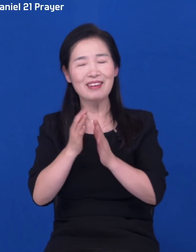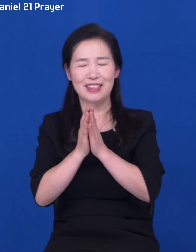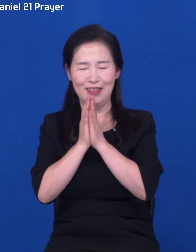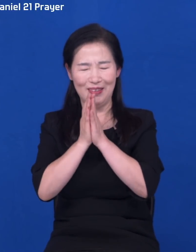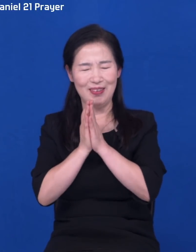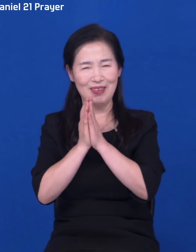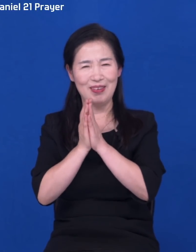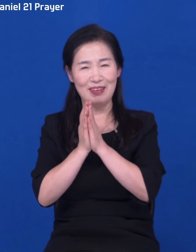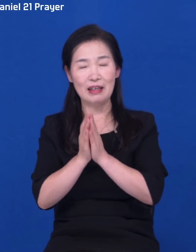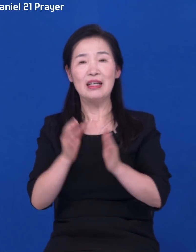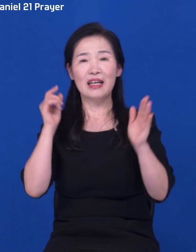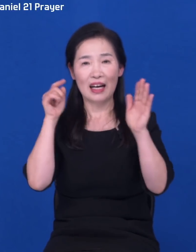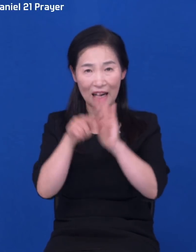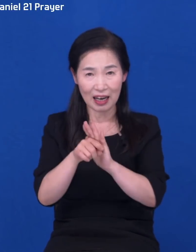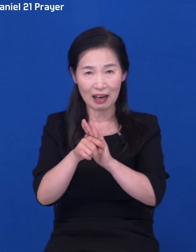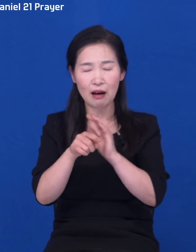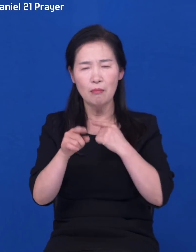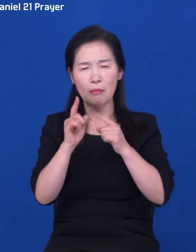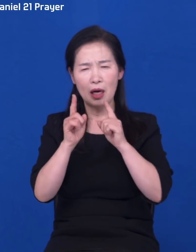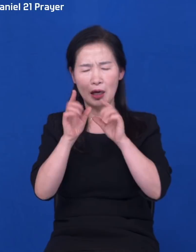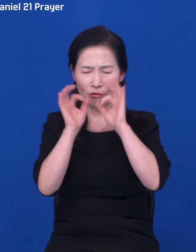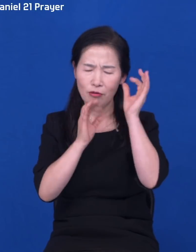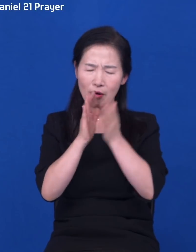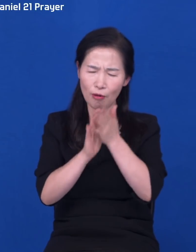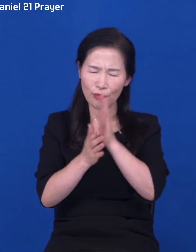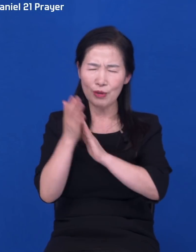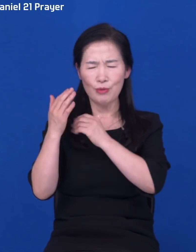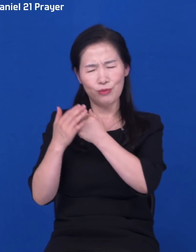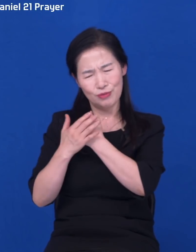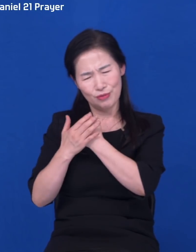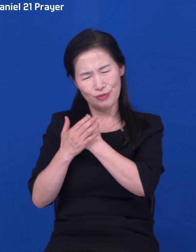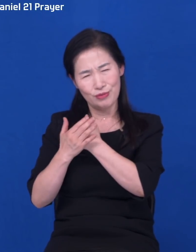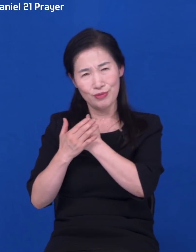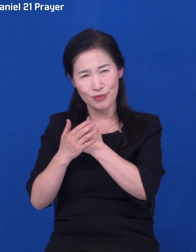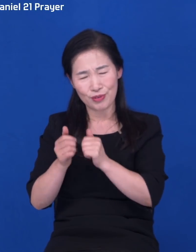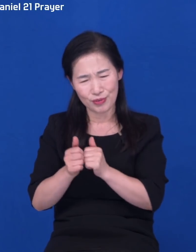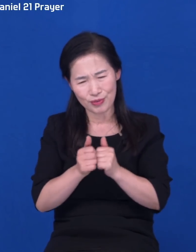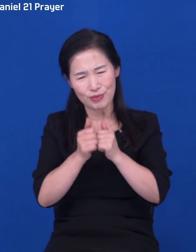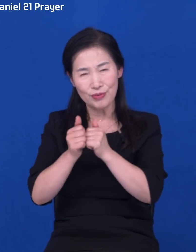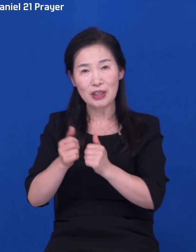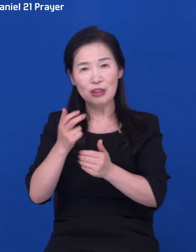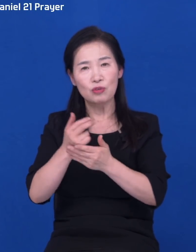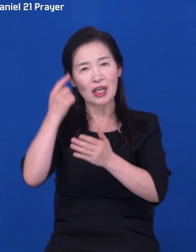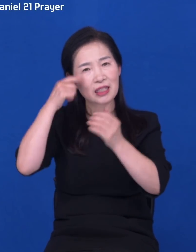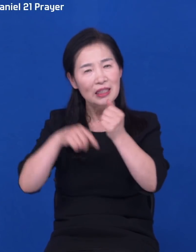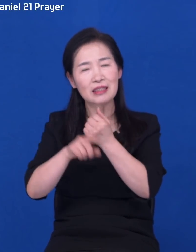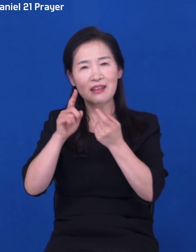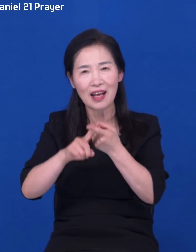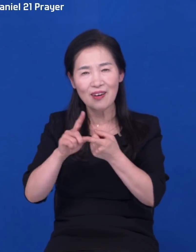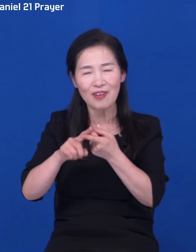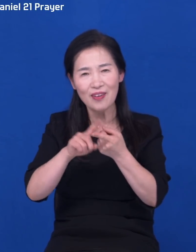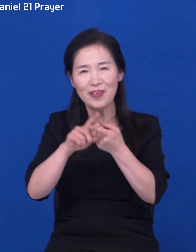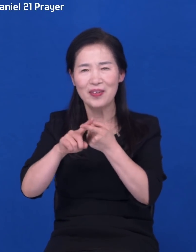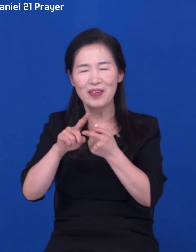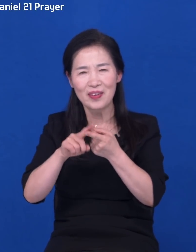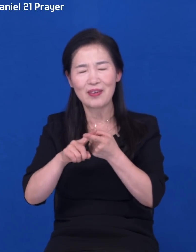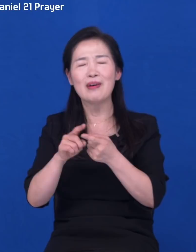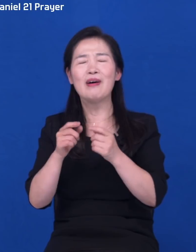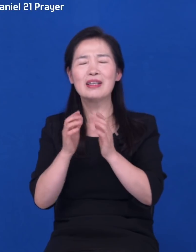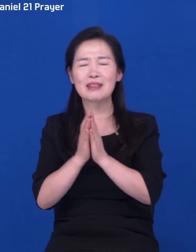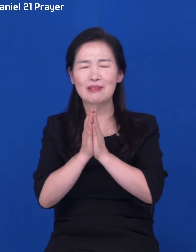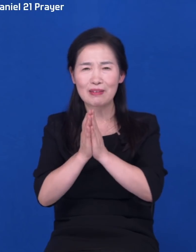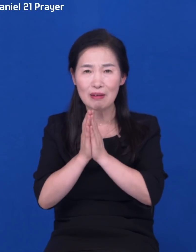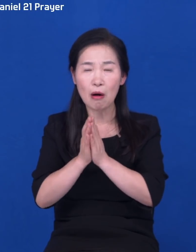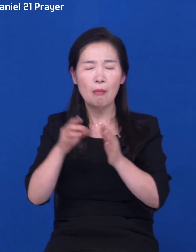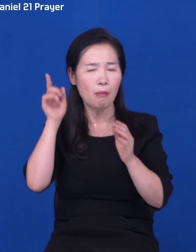가서도 내가 말을 잘못하지 않게 도와주세요. 이렇게 주님 뜻대로 하소서 기도를 하다 보니까 하루도 안 빠지고 암환자를